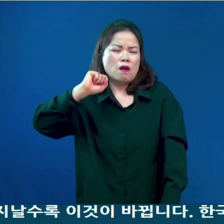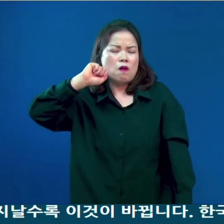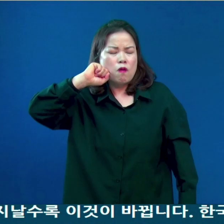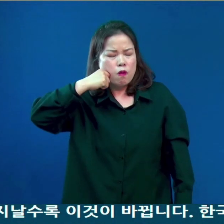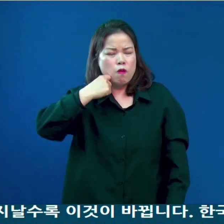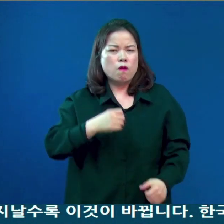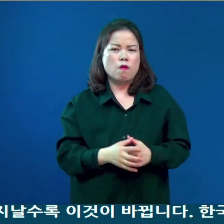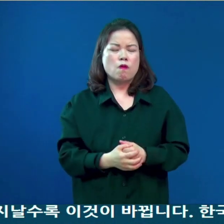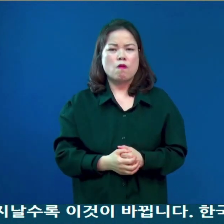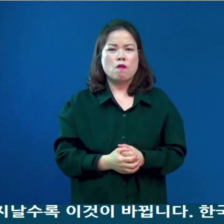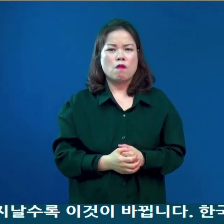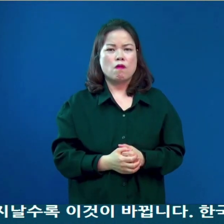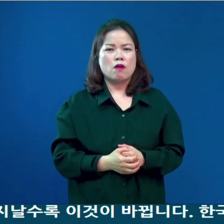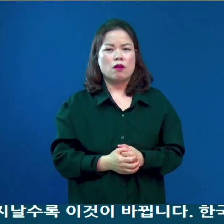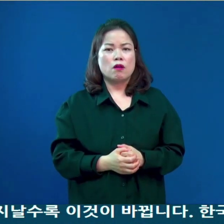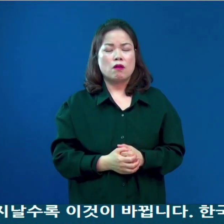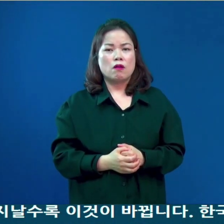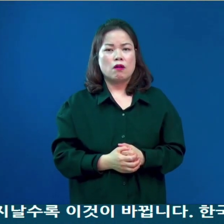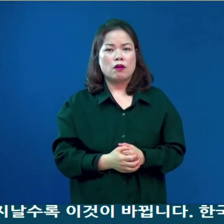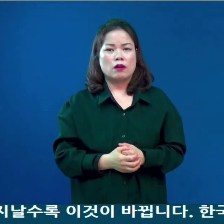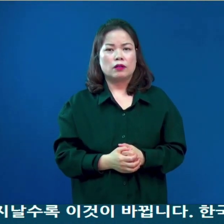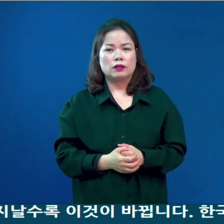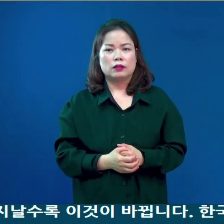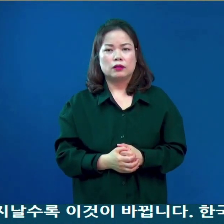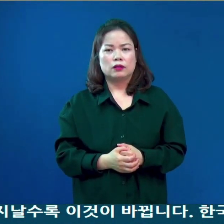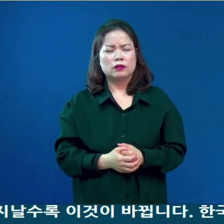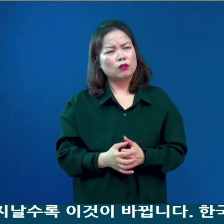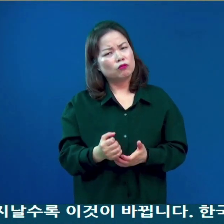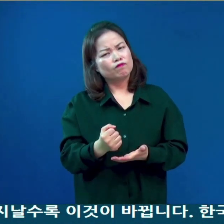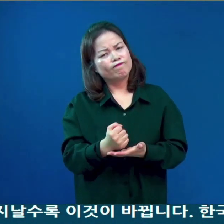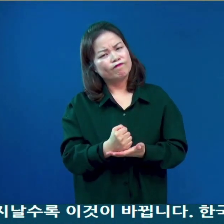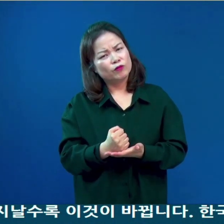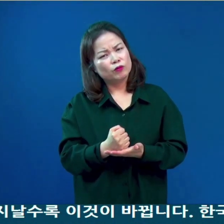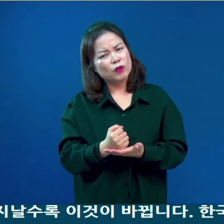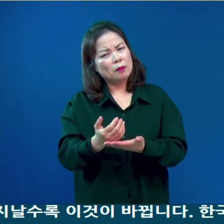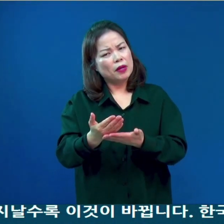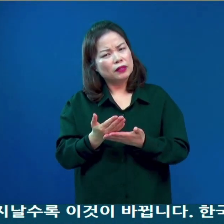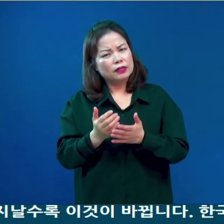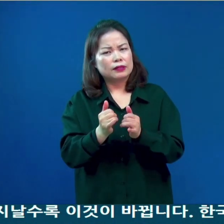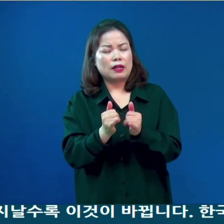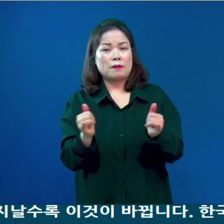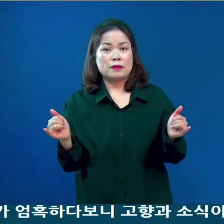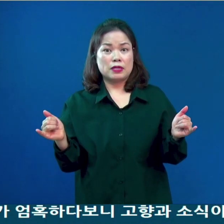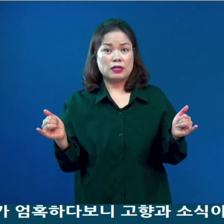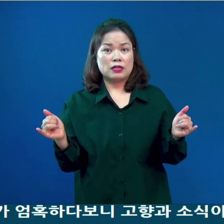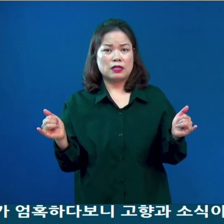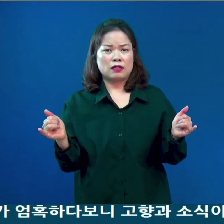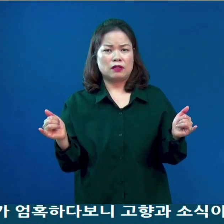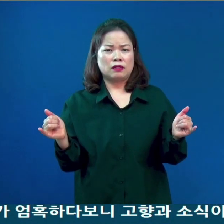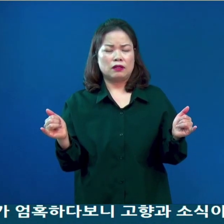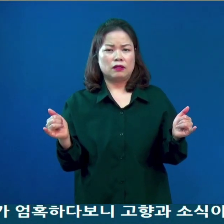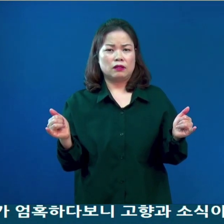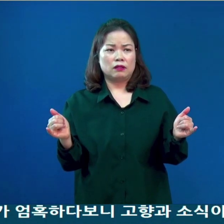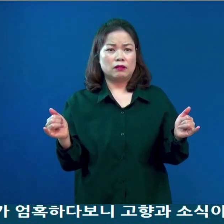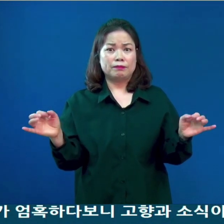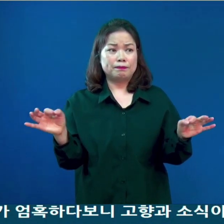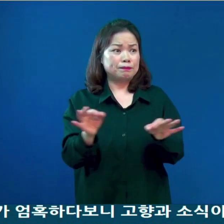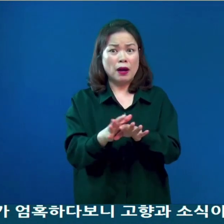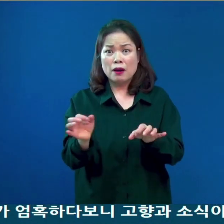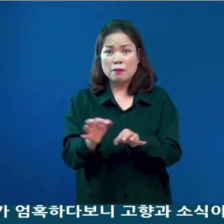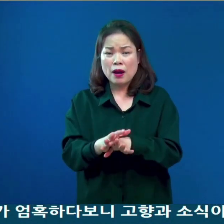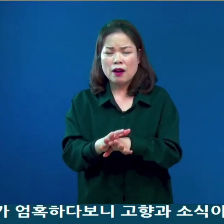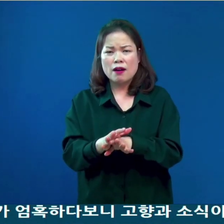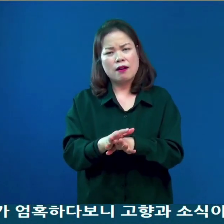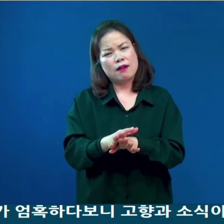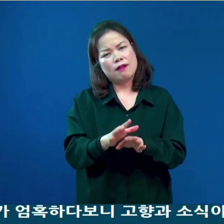있습니다. 어쩌면 이 운명으로 받아들이는 사람들이 점점 사라지고 있는